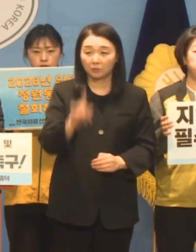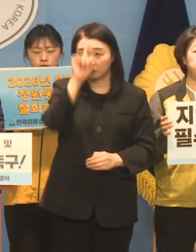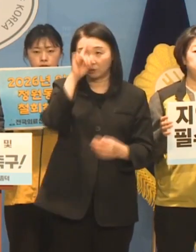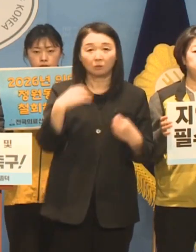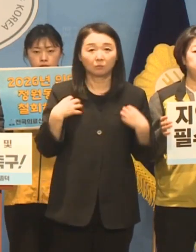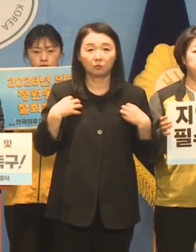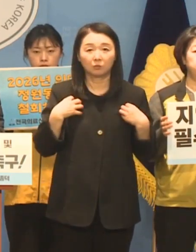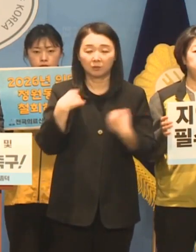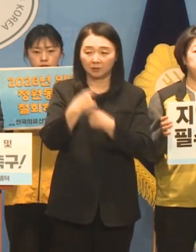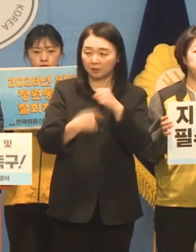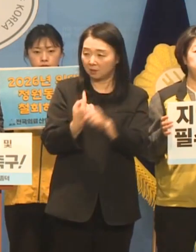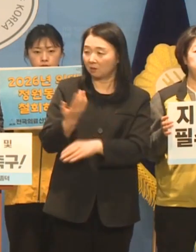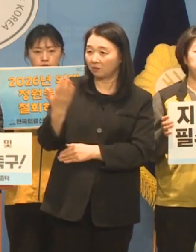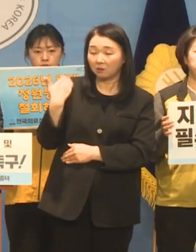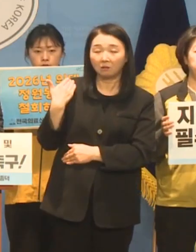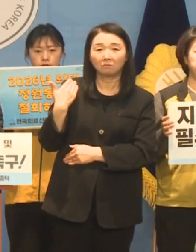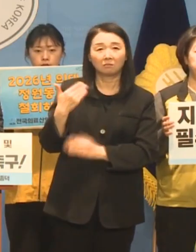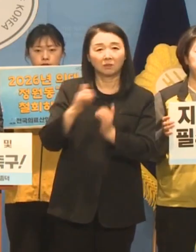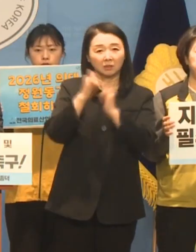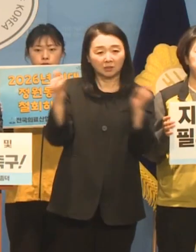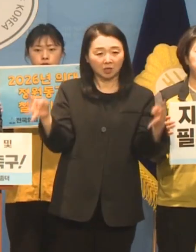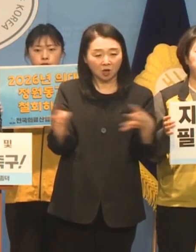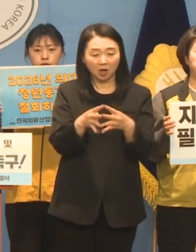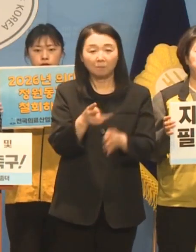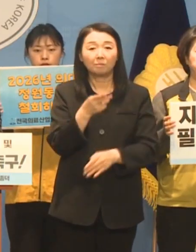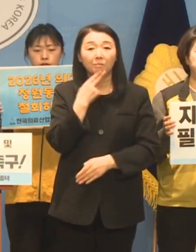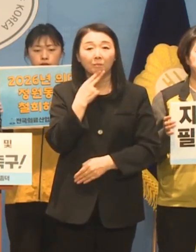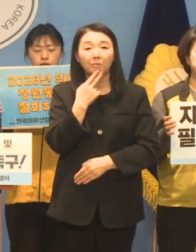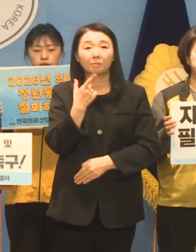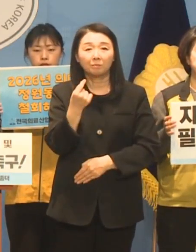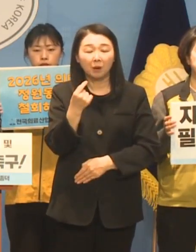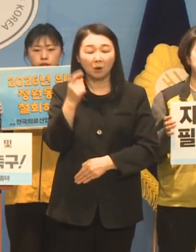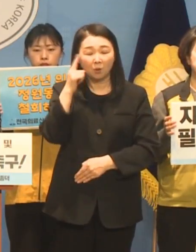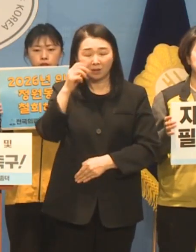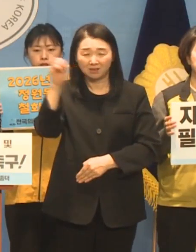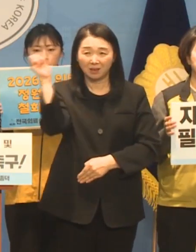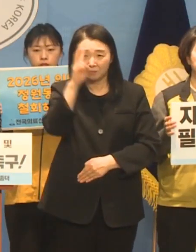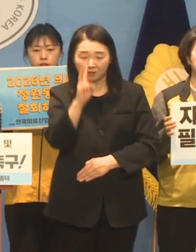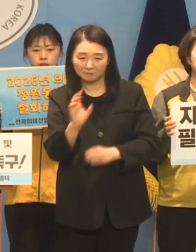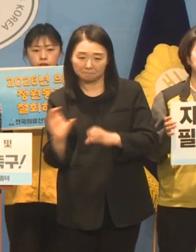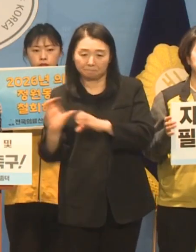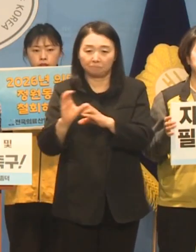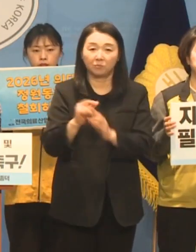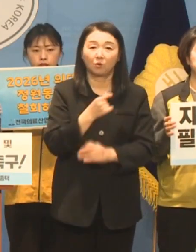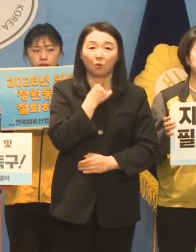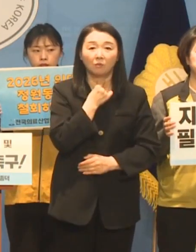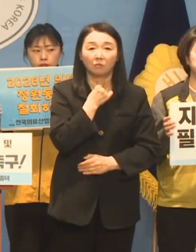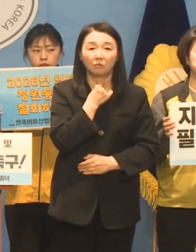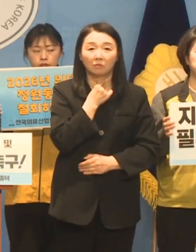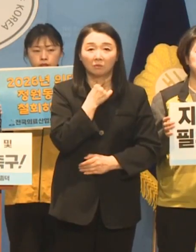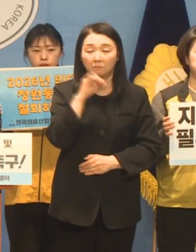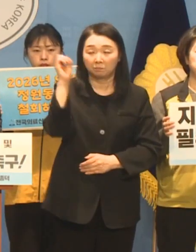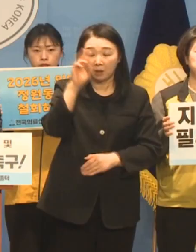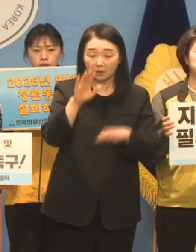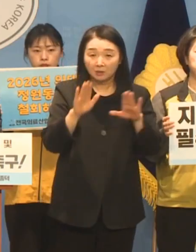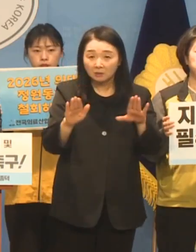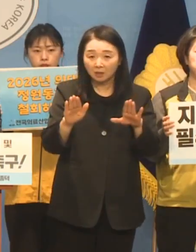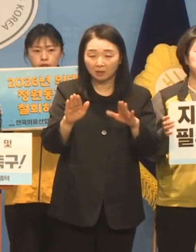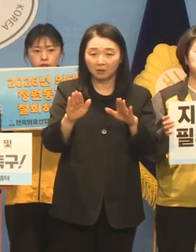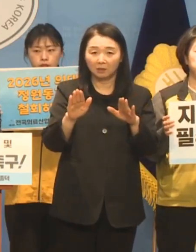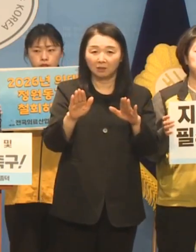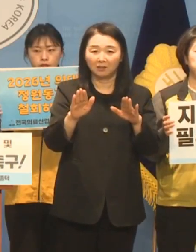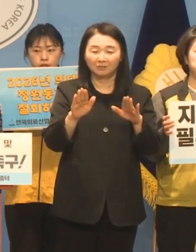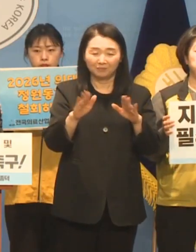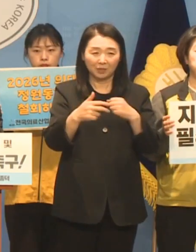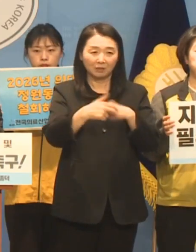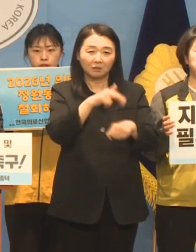정부는 1년 전 충분한 사회적 합의 없는 기습 충원을 추진하더니 이제 와서는 특정 의사